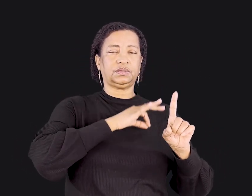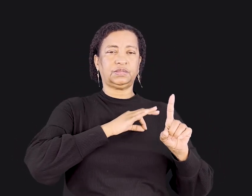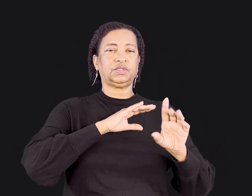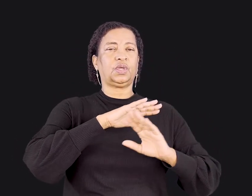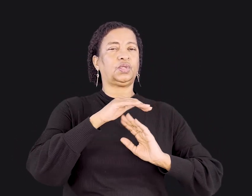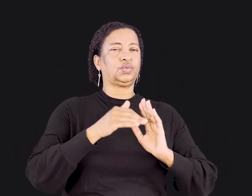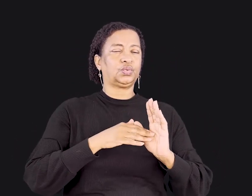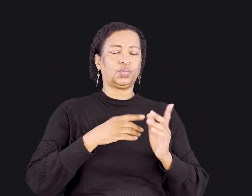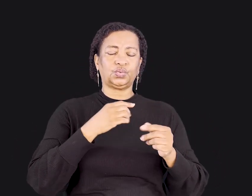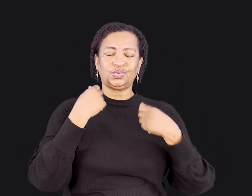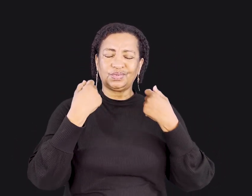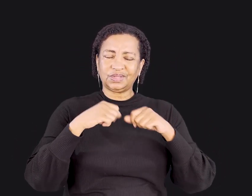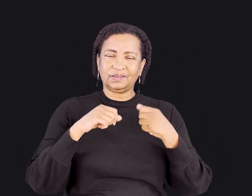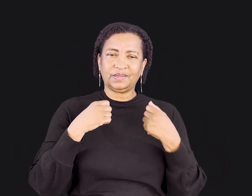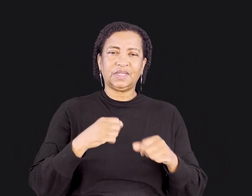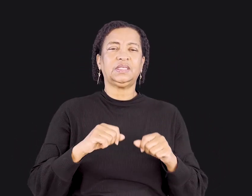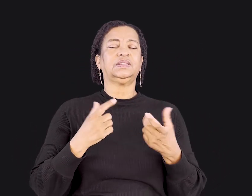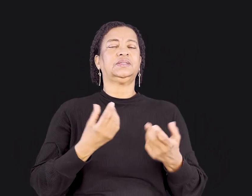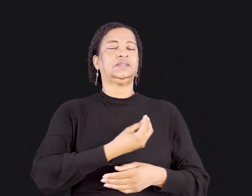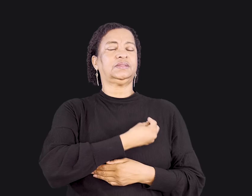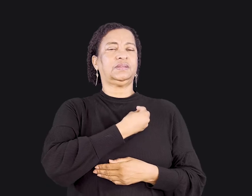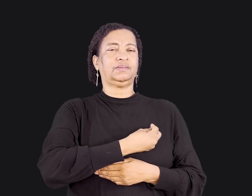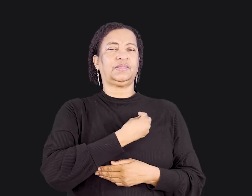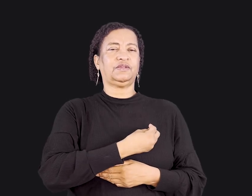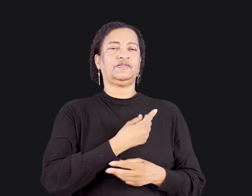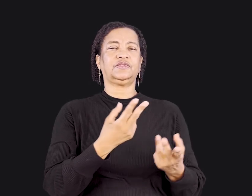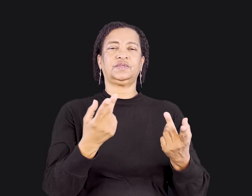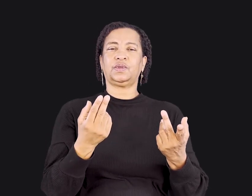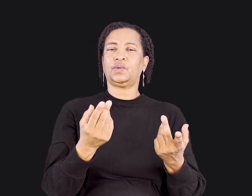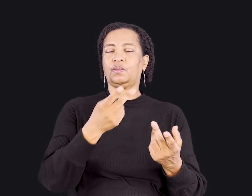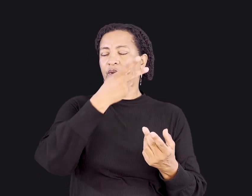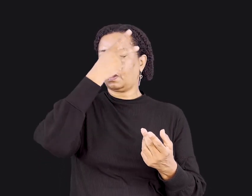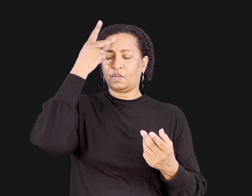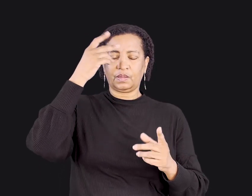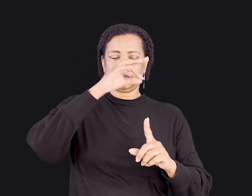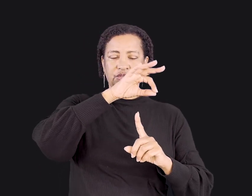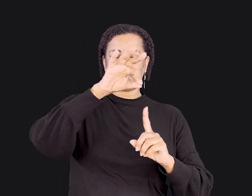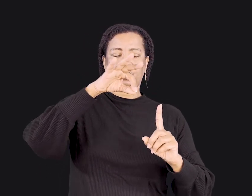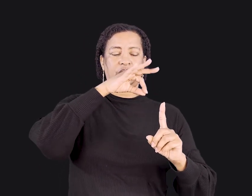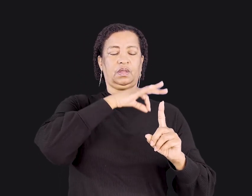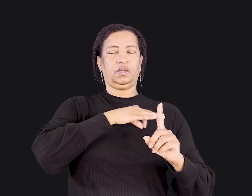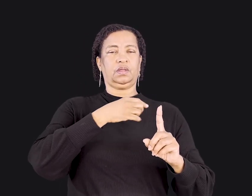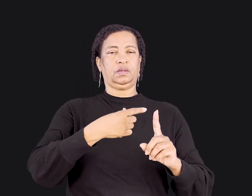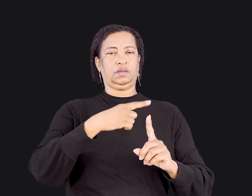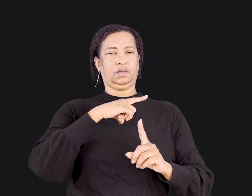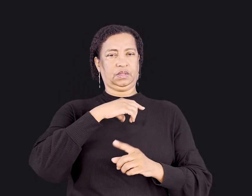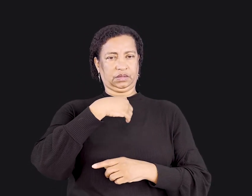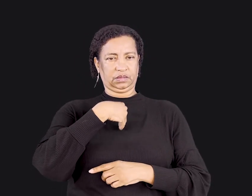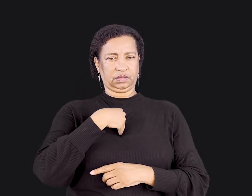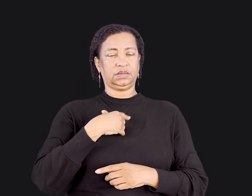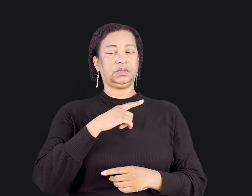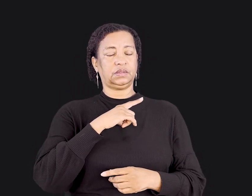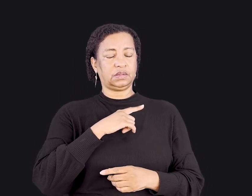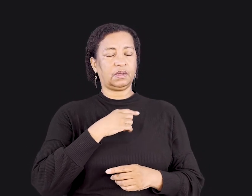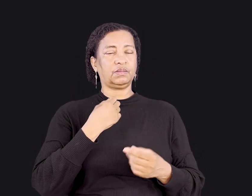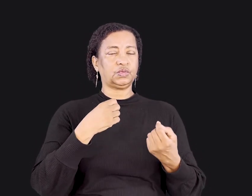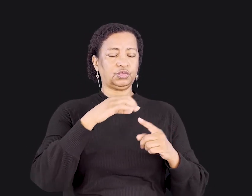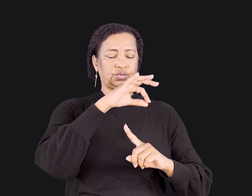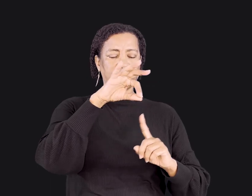todos os recursos que precisam para viver como uma pessoa espiritual. Temos muitos recursos espirituais ao